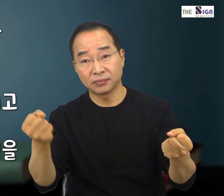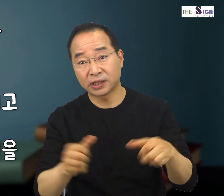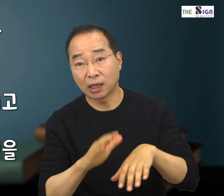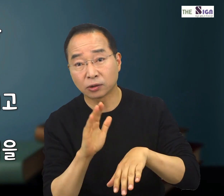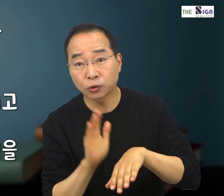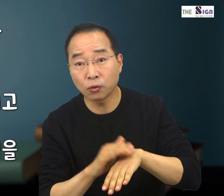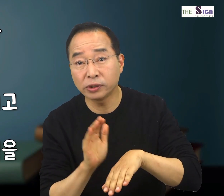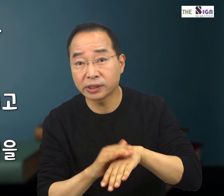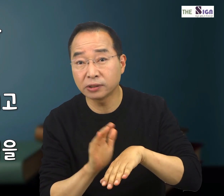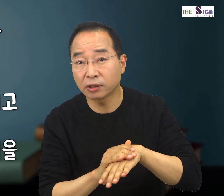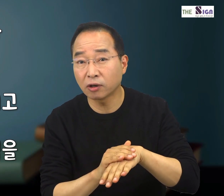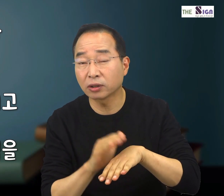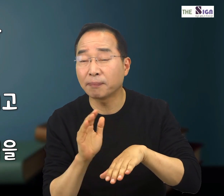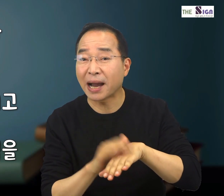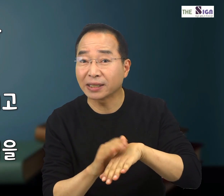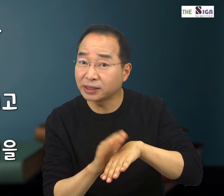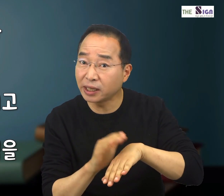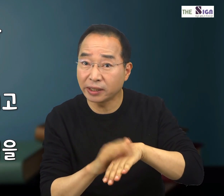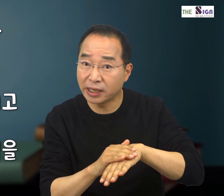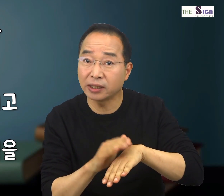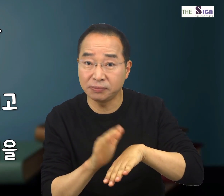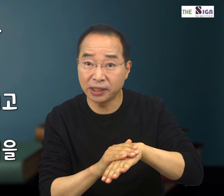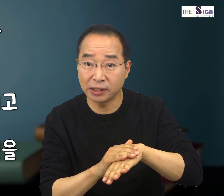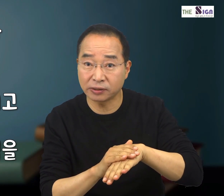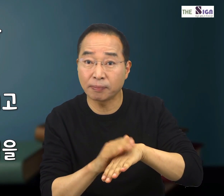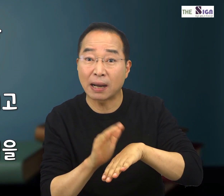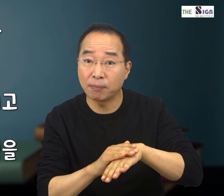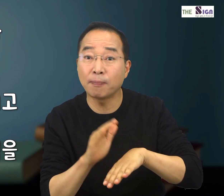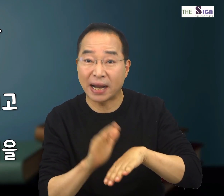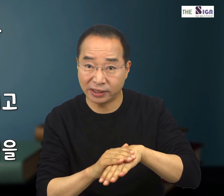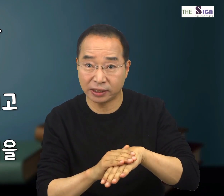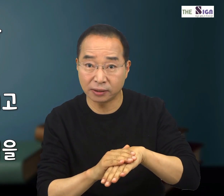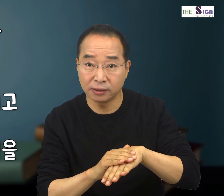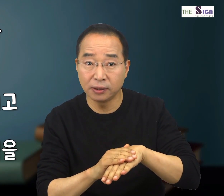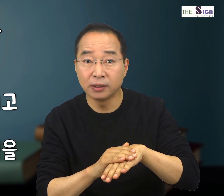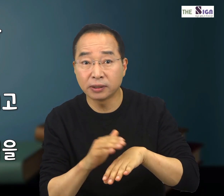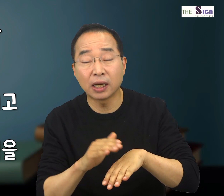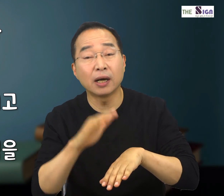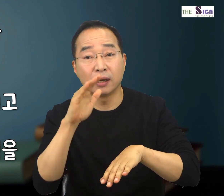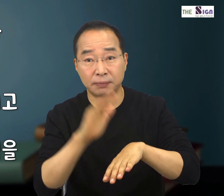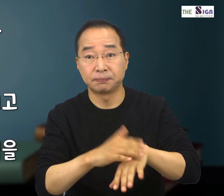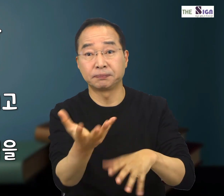자, 손을 치는 거는 어떤 방식에 대한 의미가 있어요. 방법, 방식. 그러니까